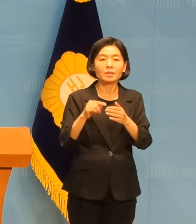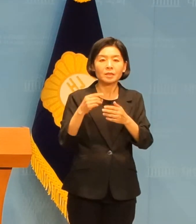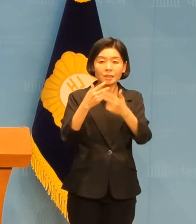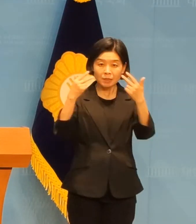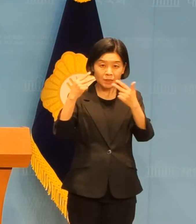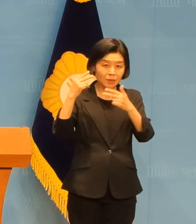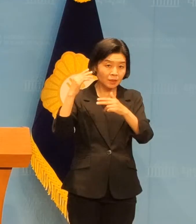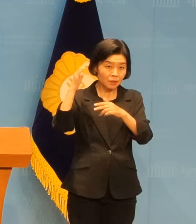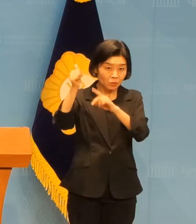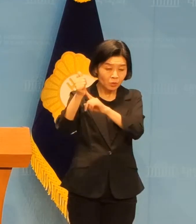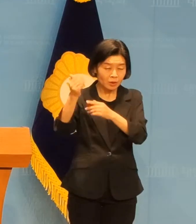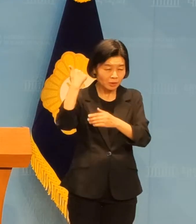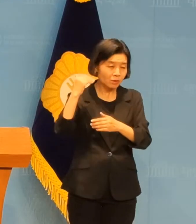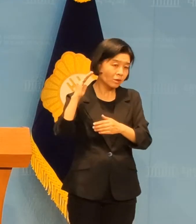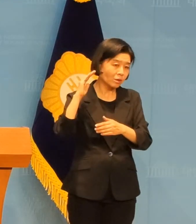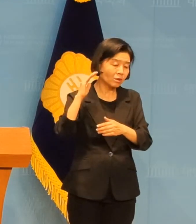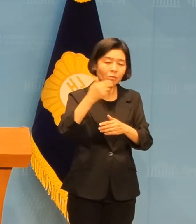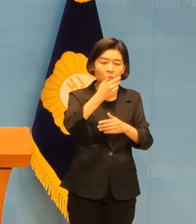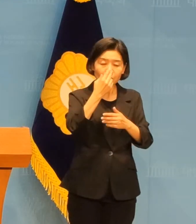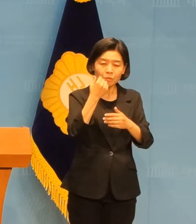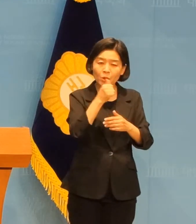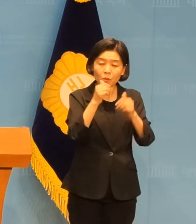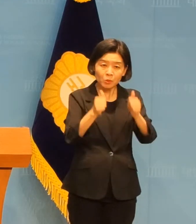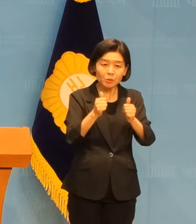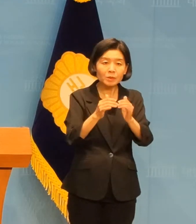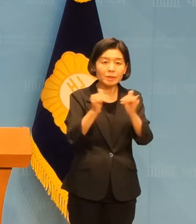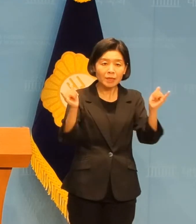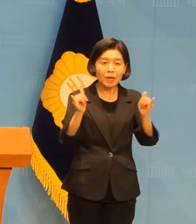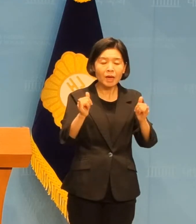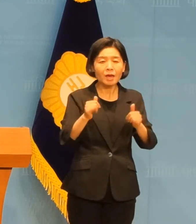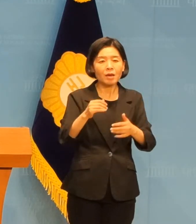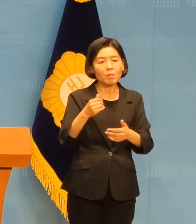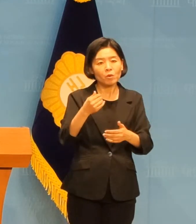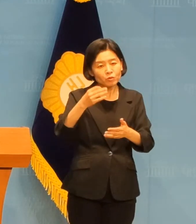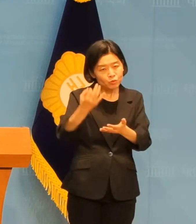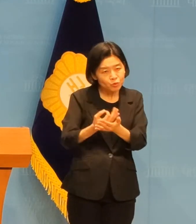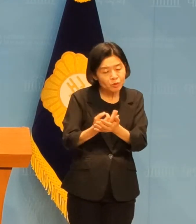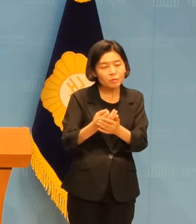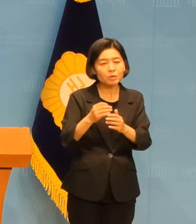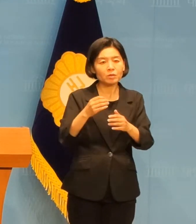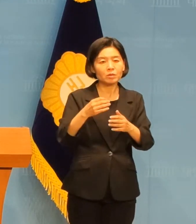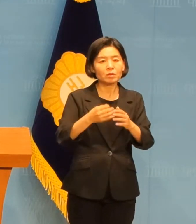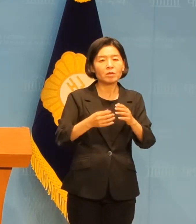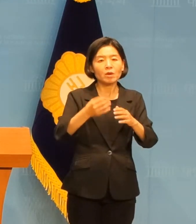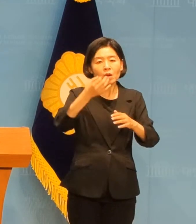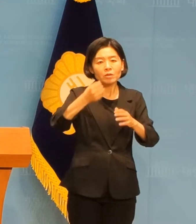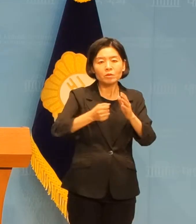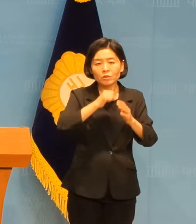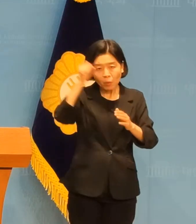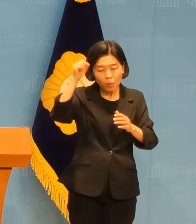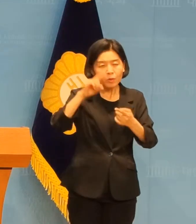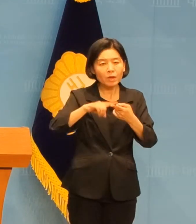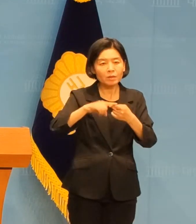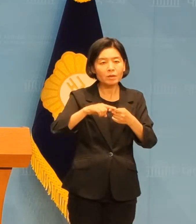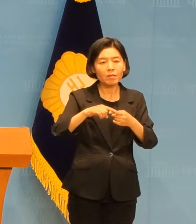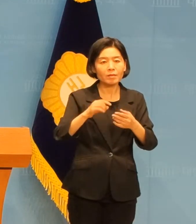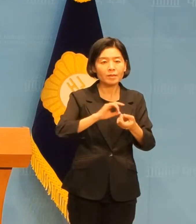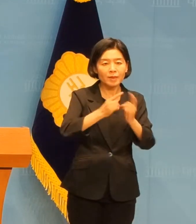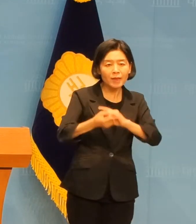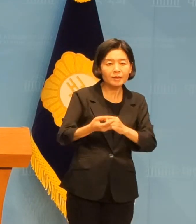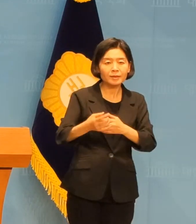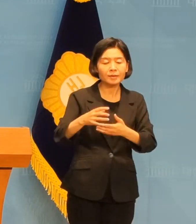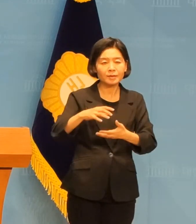시절 수임료와 성공보수를 대신 챙기는 막강한 권한을 행사하는 비선